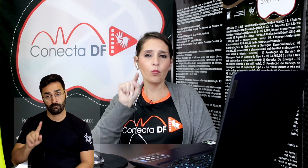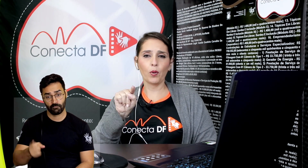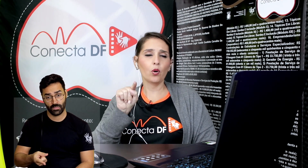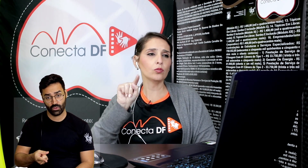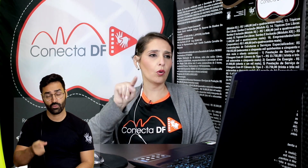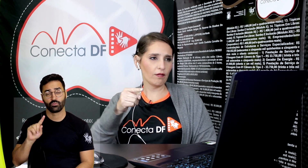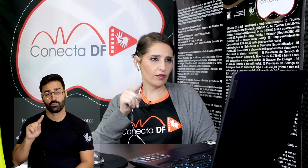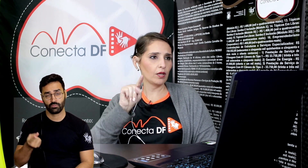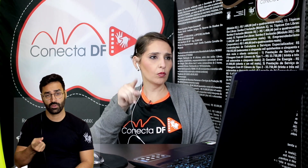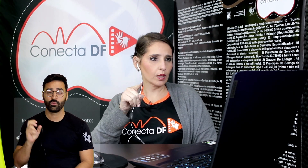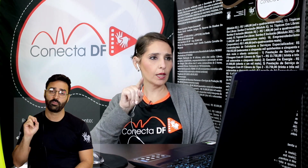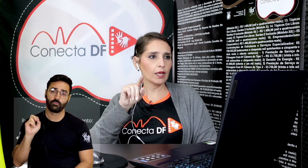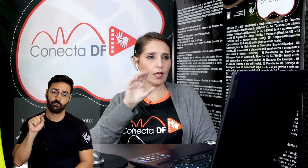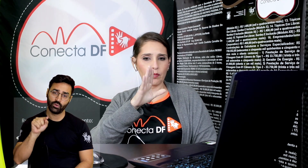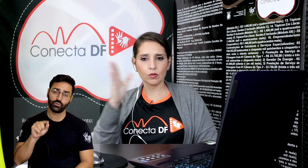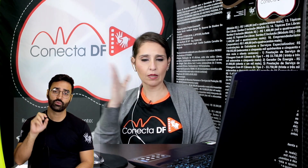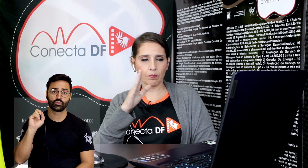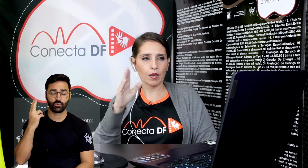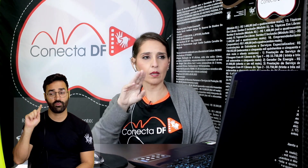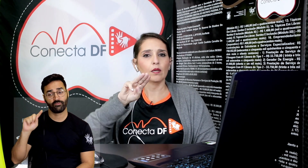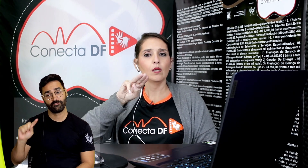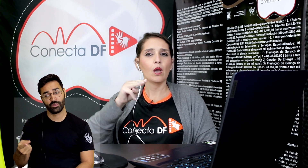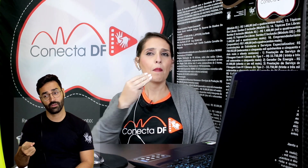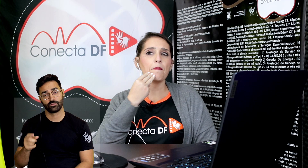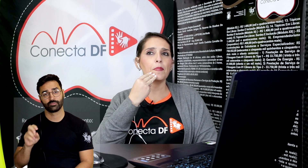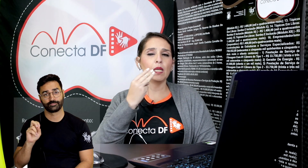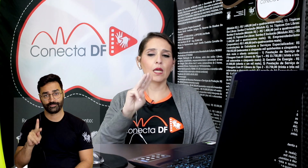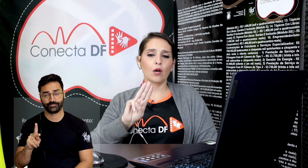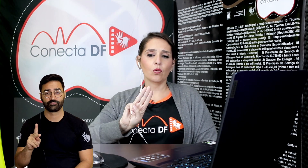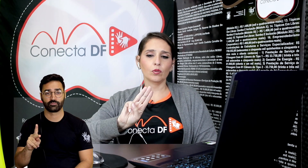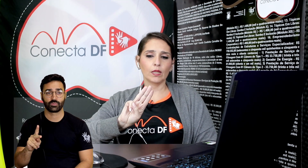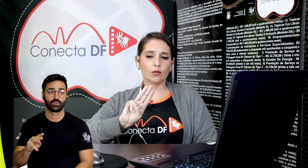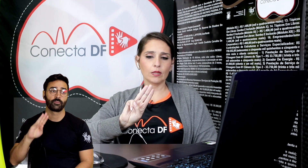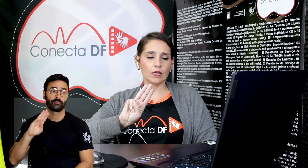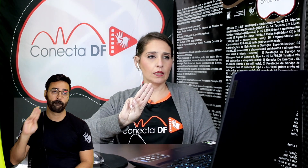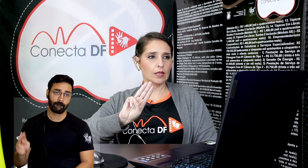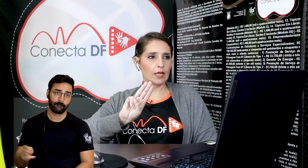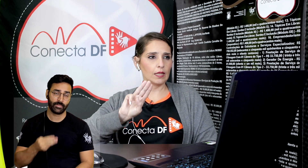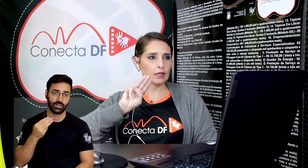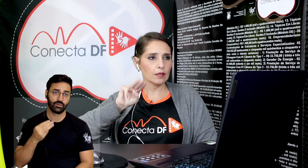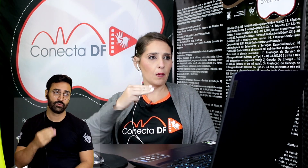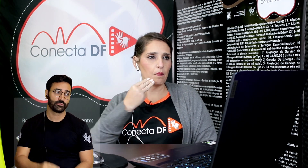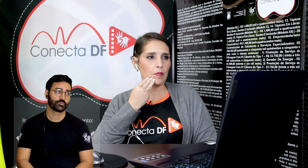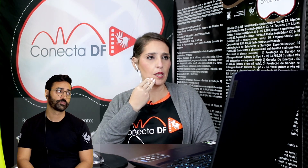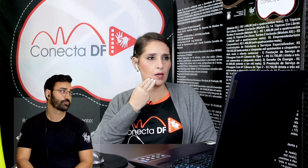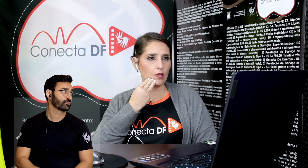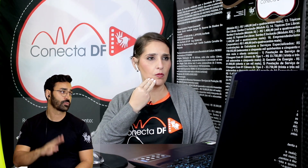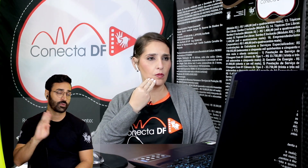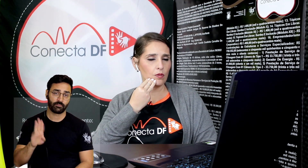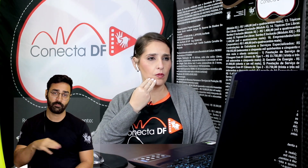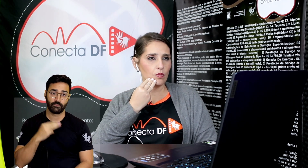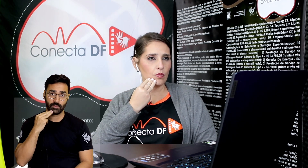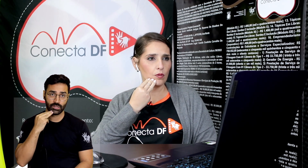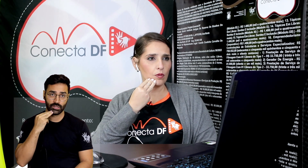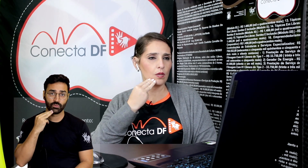1000 é o ponto ou a vírgula, né? Que é que separa. Milhão, com o dedo assim, em 3.